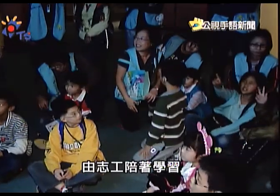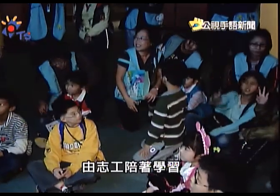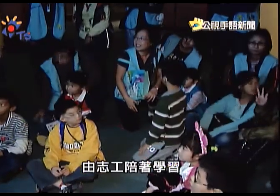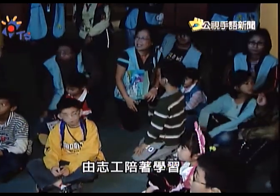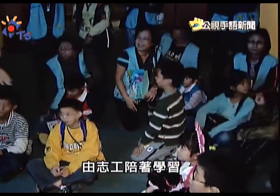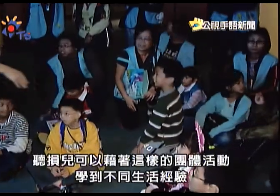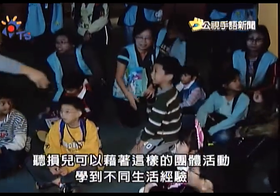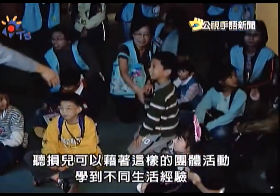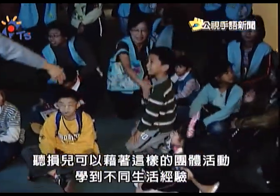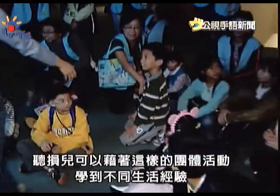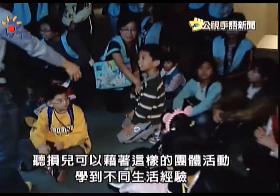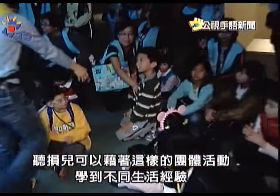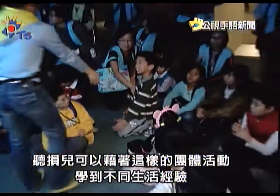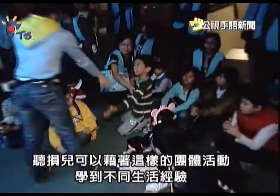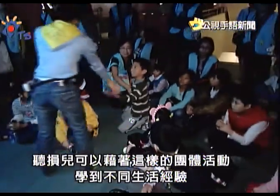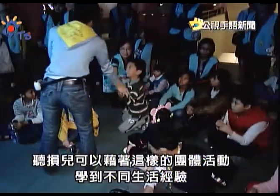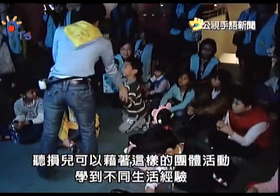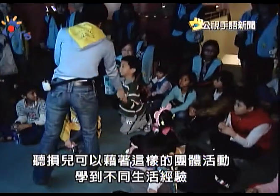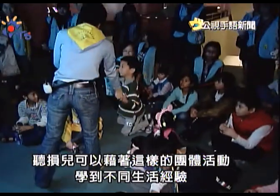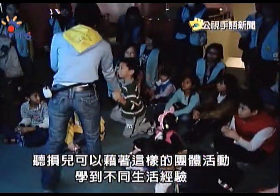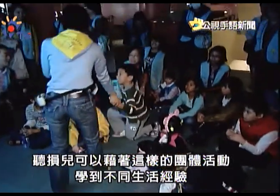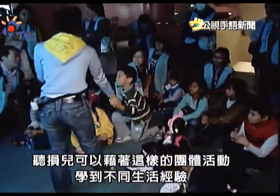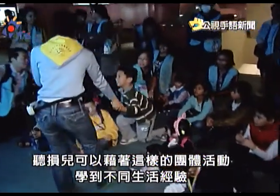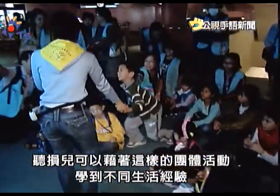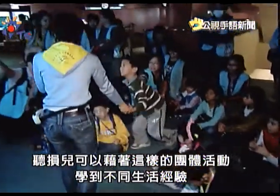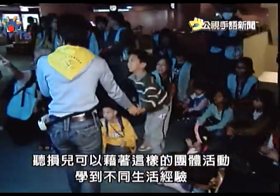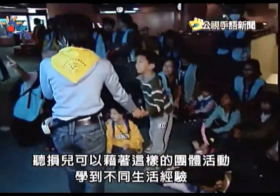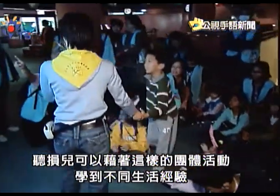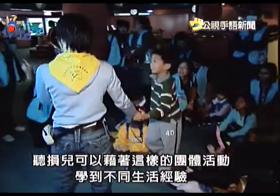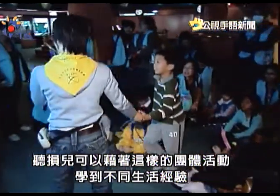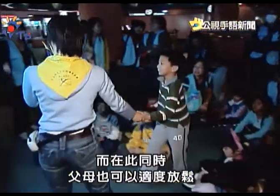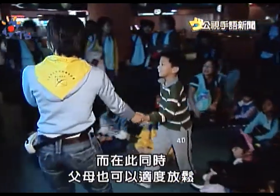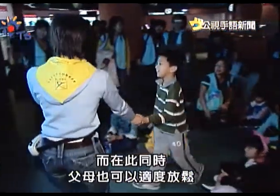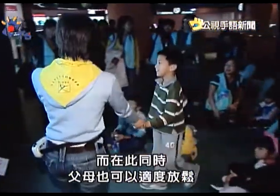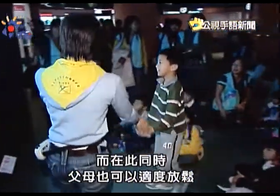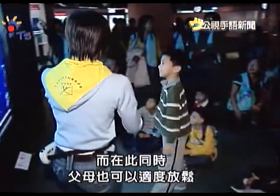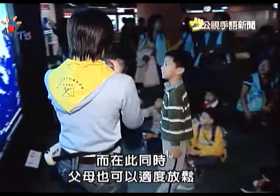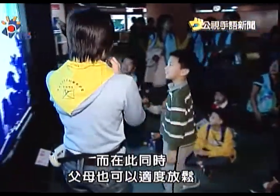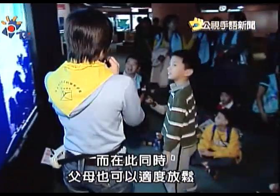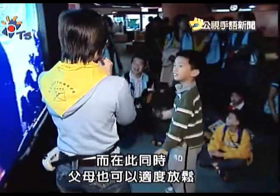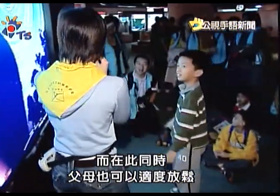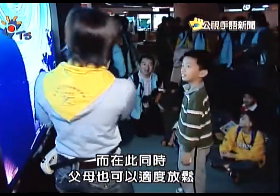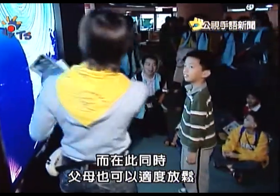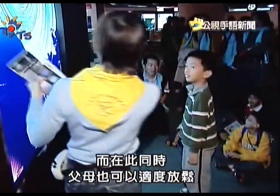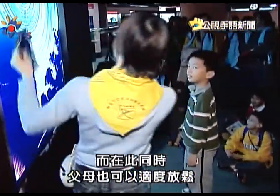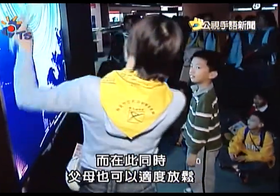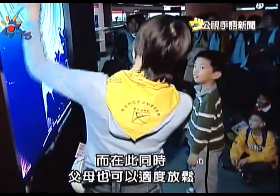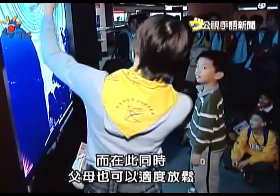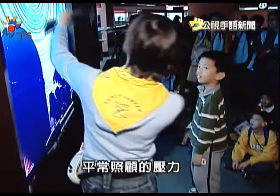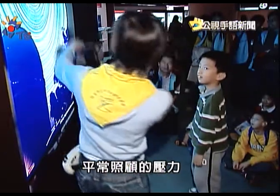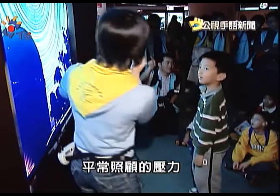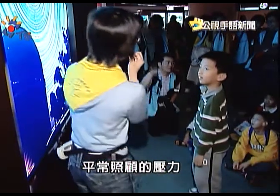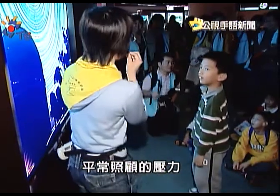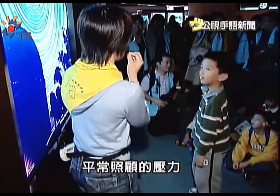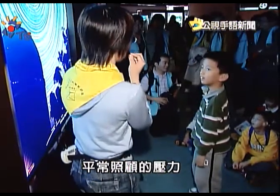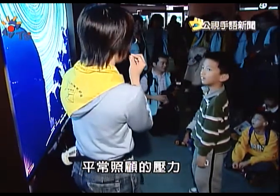学习，听损儿可以借着这样的团体活动学到不同的生活经验，而在此同时，父母也可以适度放松平常照顾的压力。家